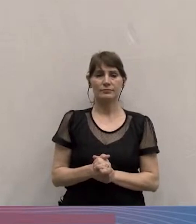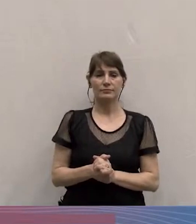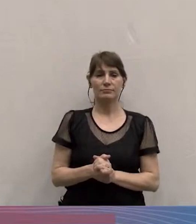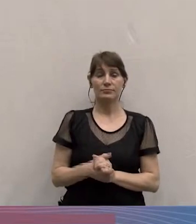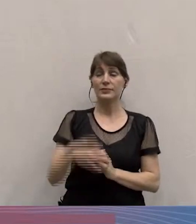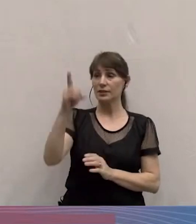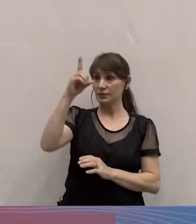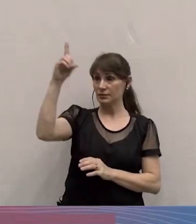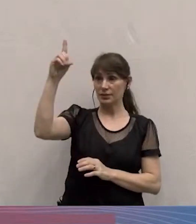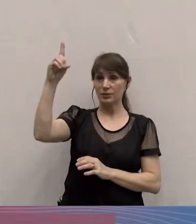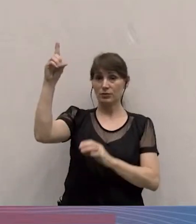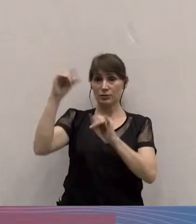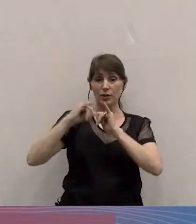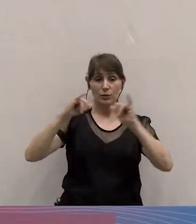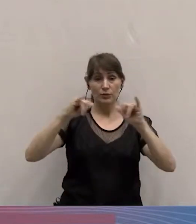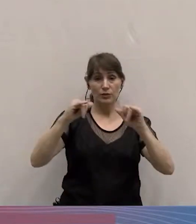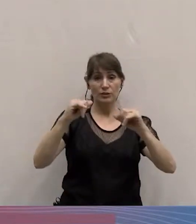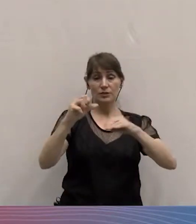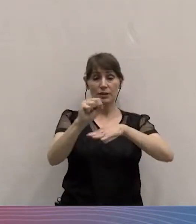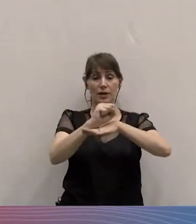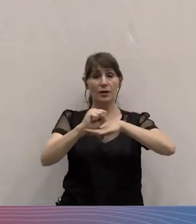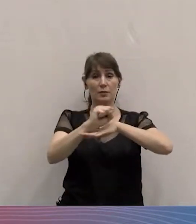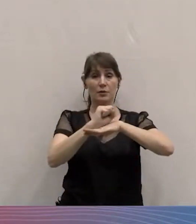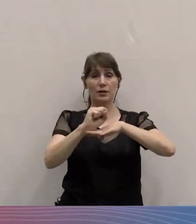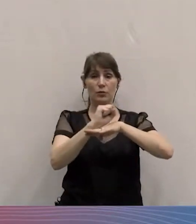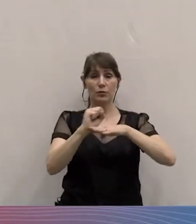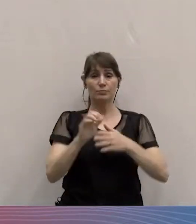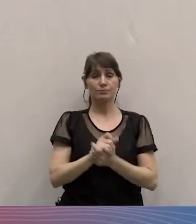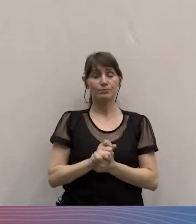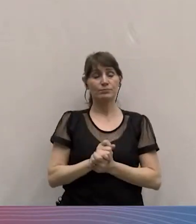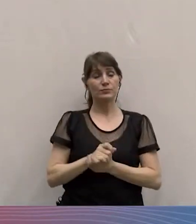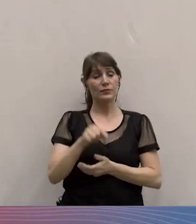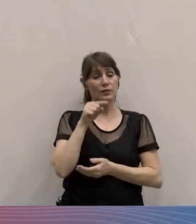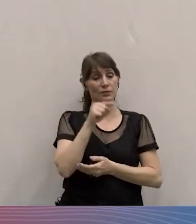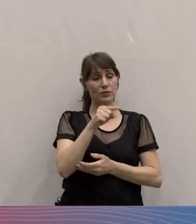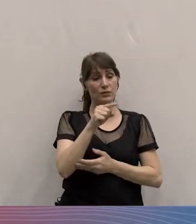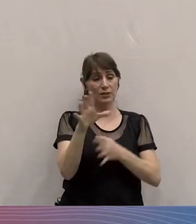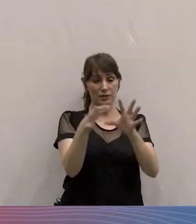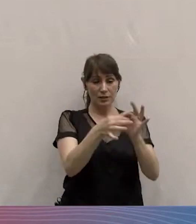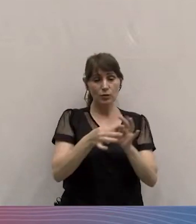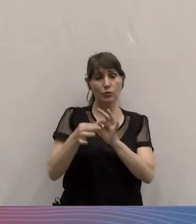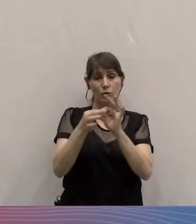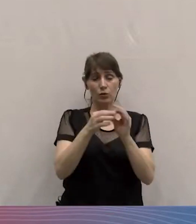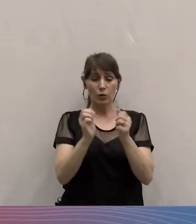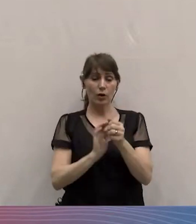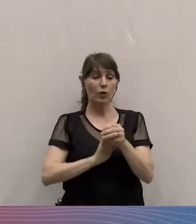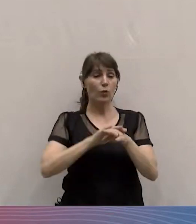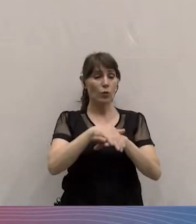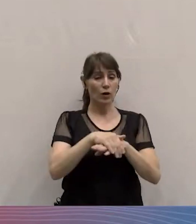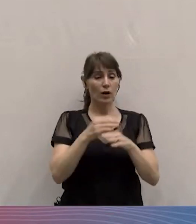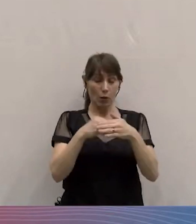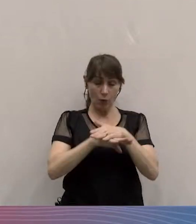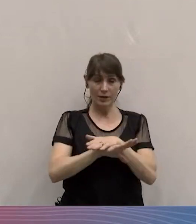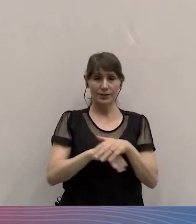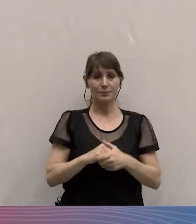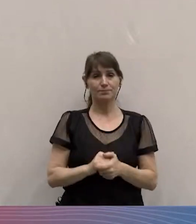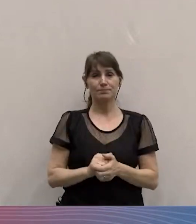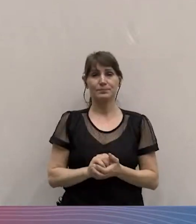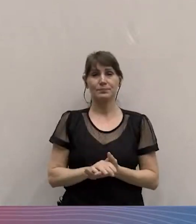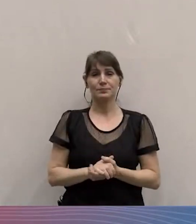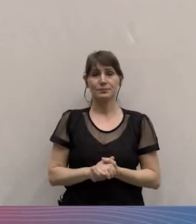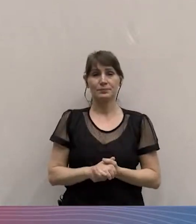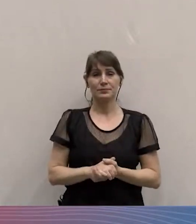Disse mais Deus a Abraão: guardarás a minha aliança, tu e tua descendência, no